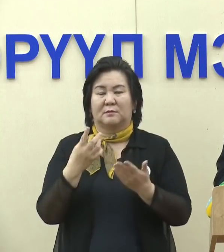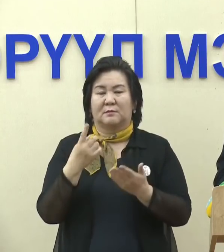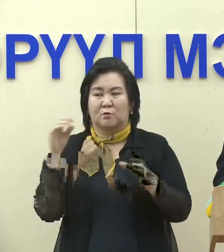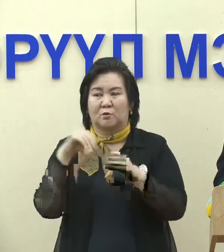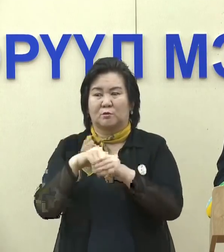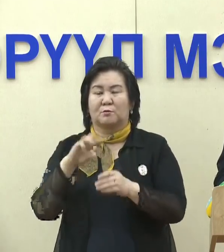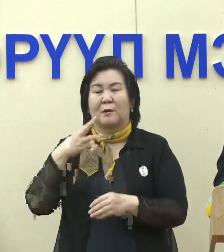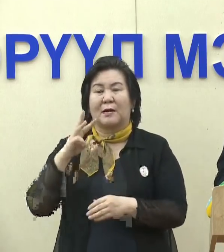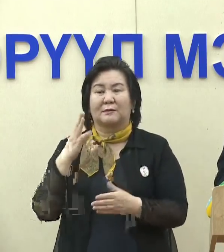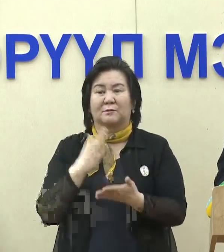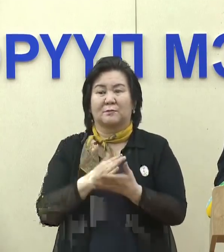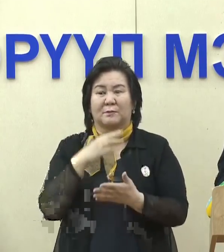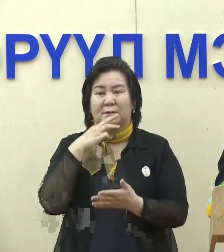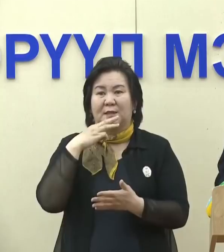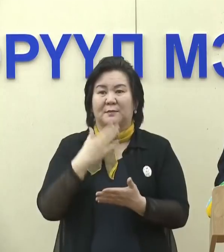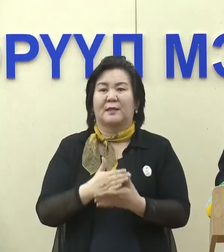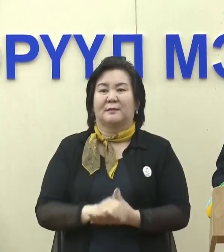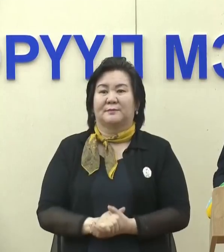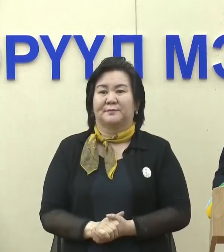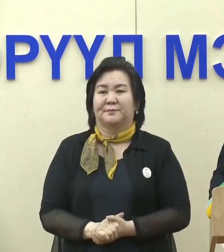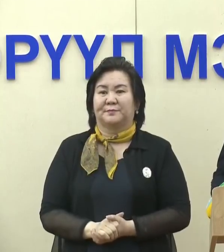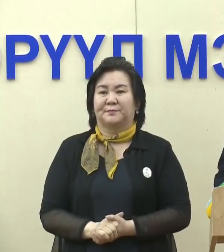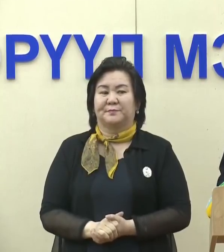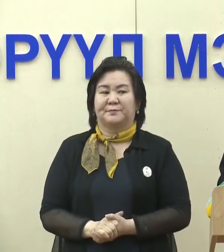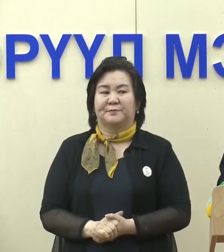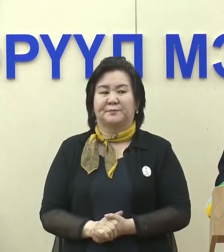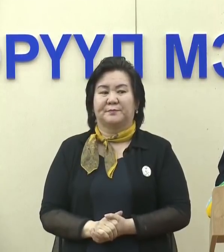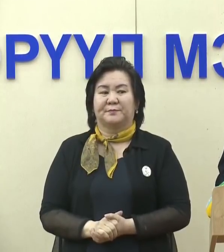хааж болцшихгүй гэсэн мэдээллийг өгсөн байна.